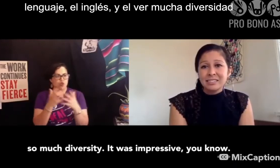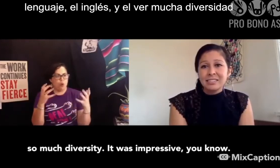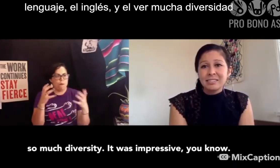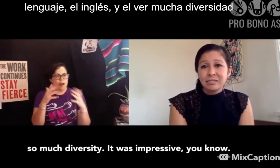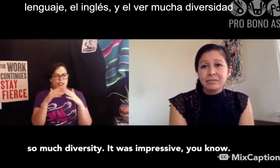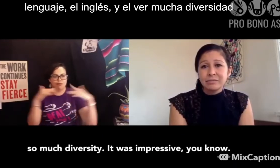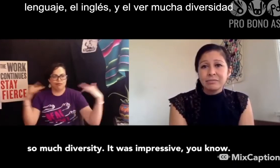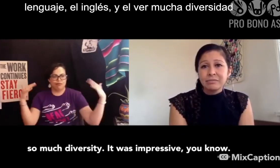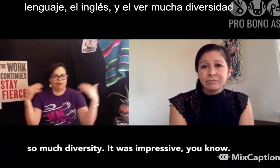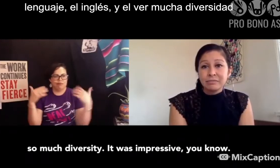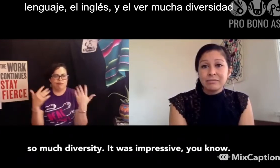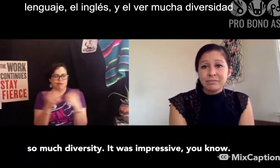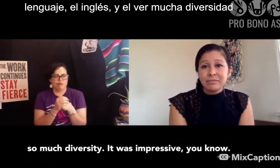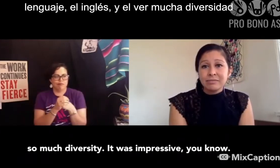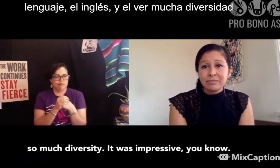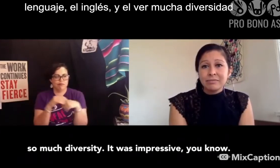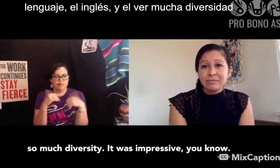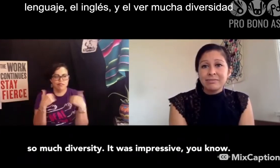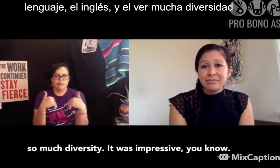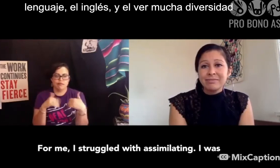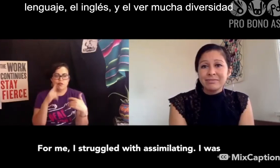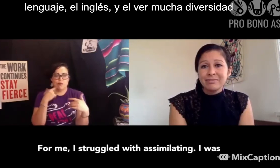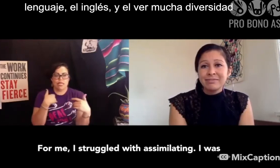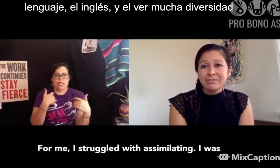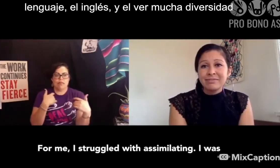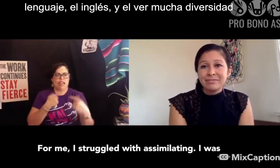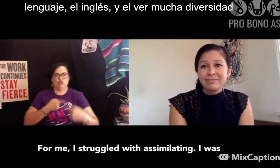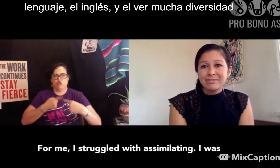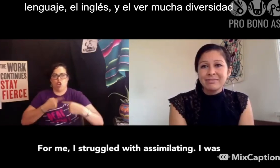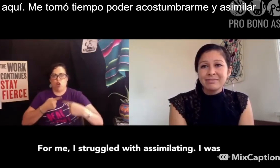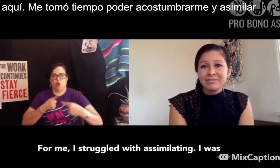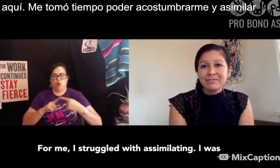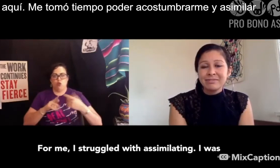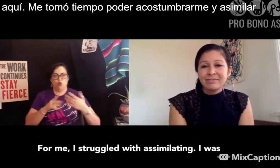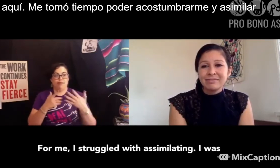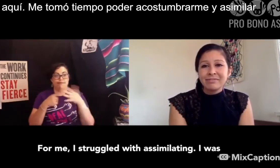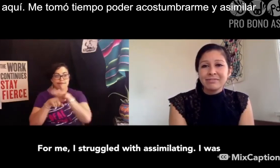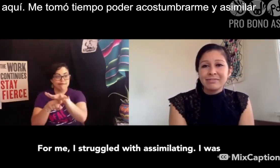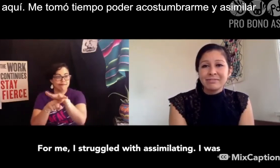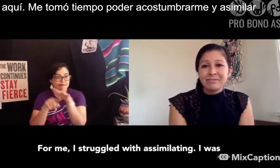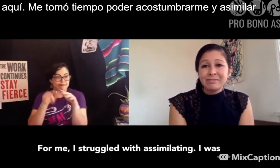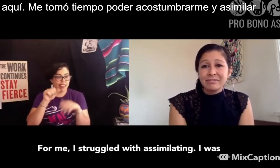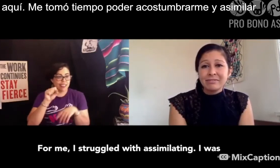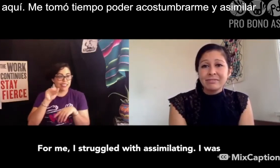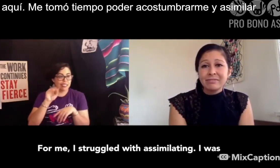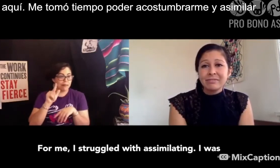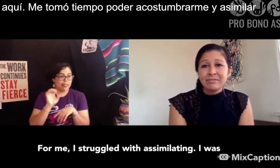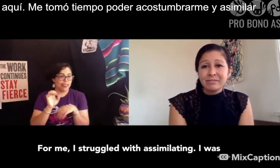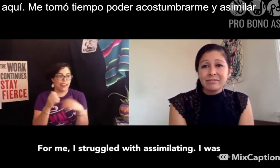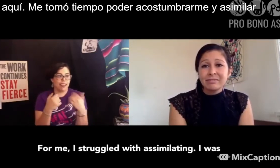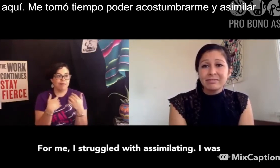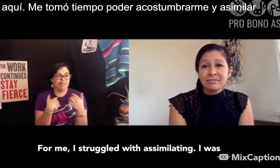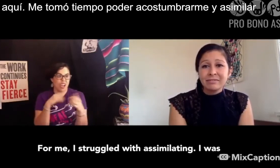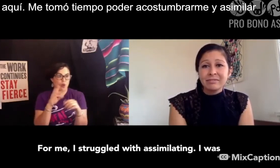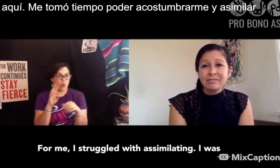el lenguaje, el inglés y el ver mucha diversidad aquí. Me